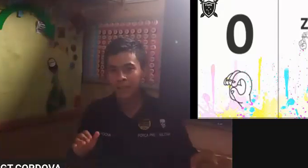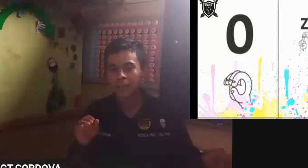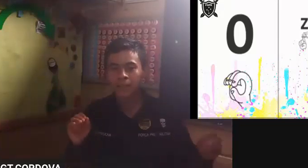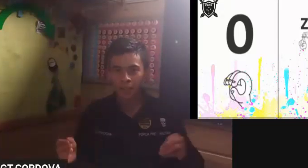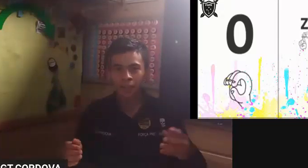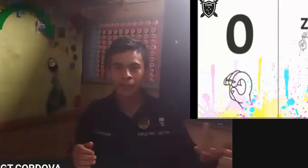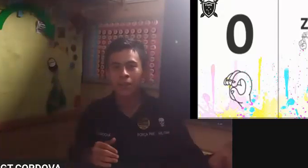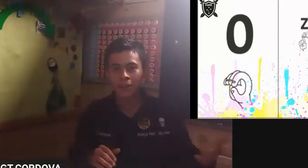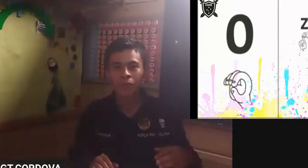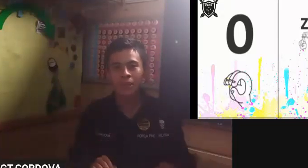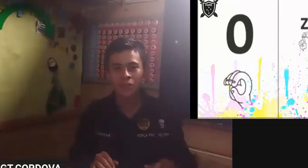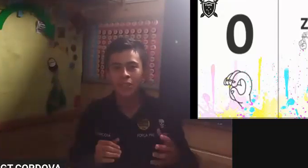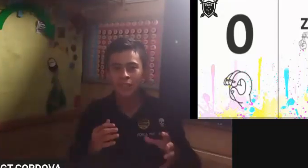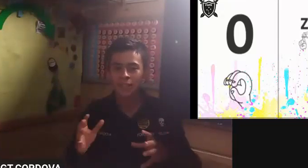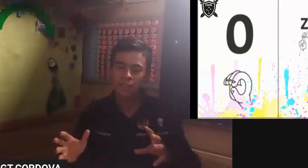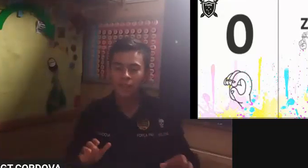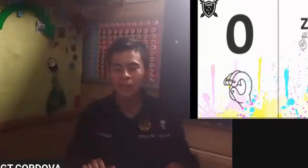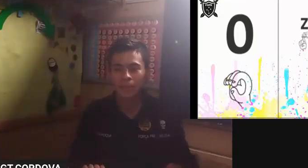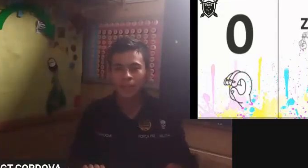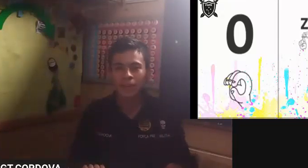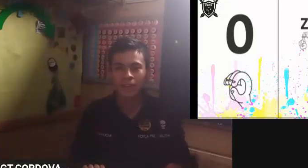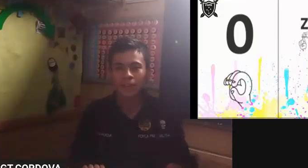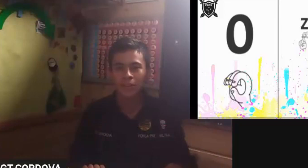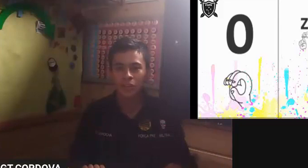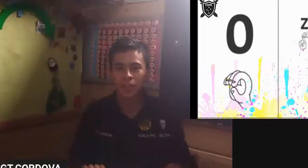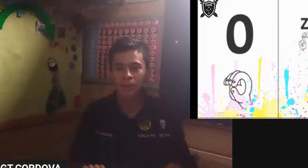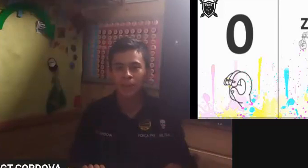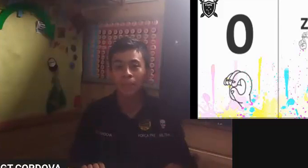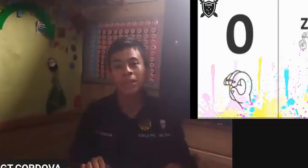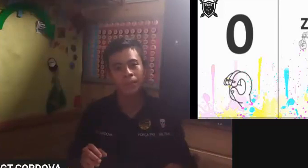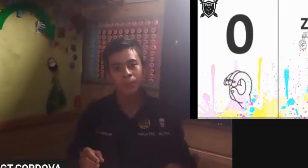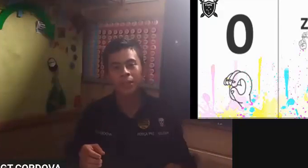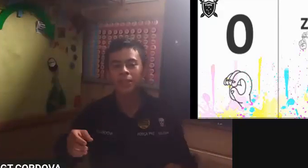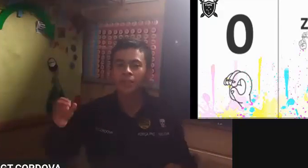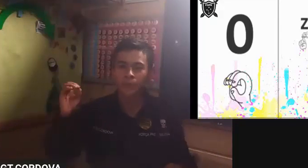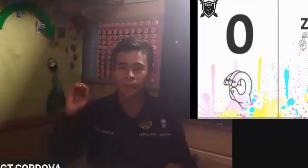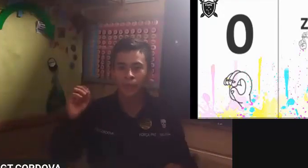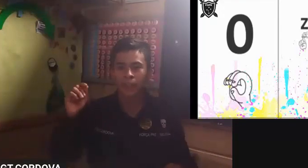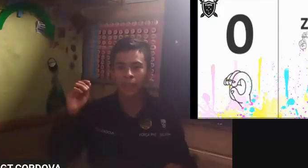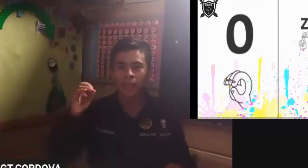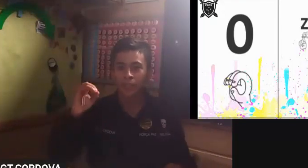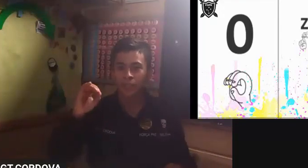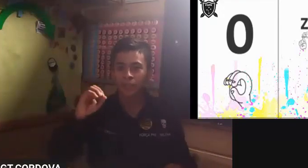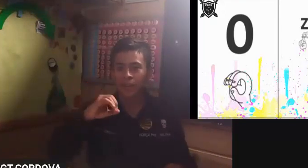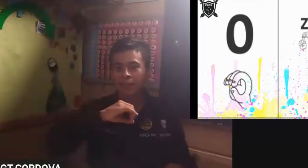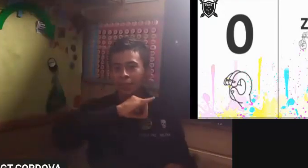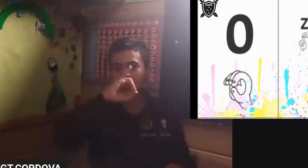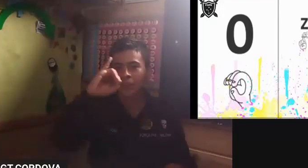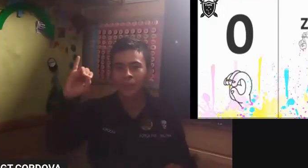aí, claro, vai ter algumas dicas assim que são mais fáceis da gente abreviar. Por exemplo, oi. O oi, a gente não faz aqui, ó,